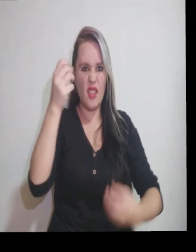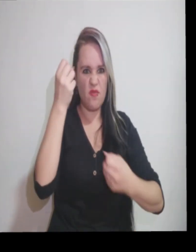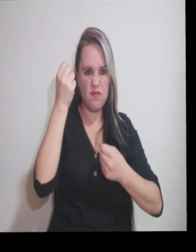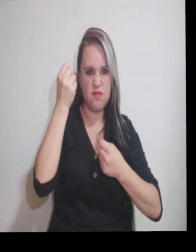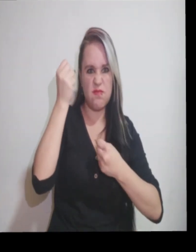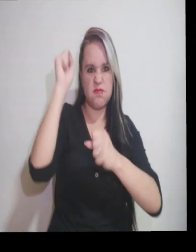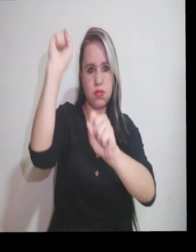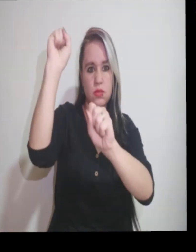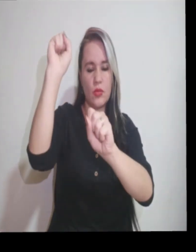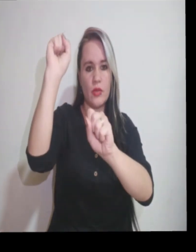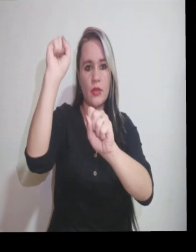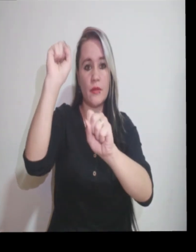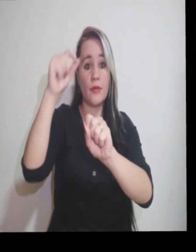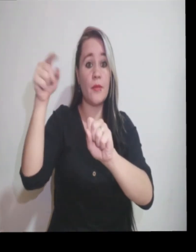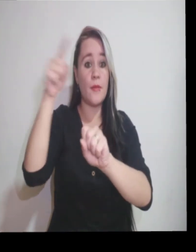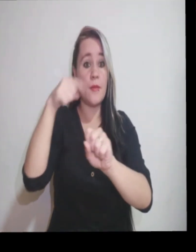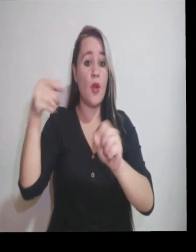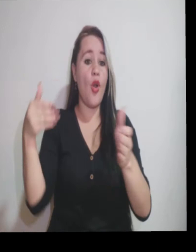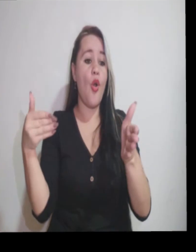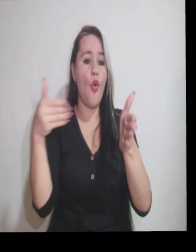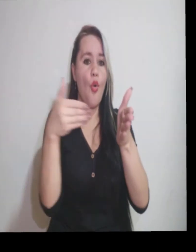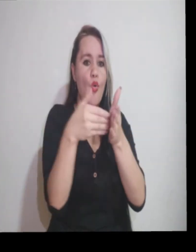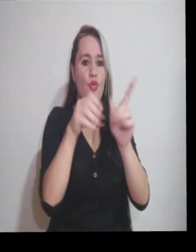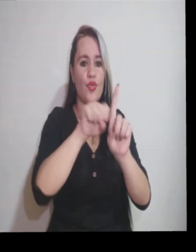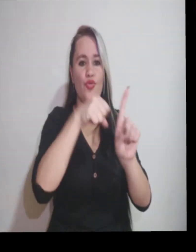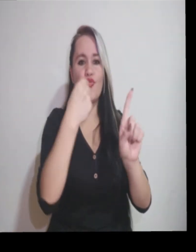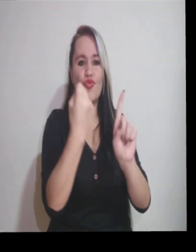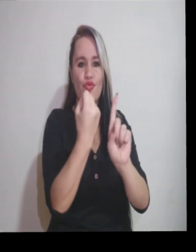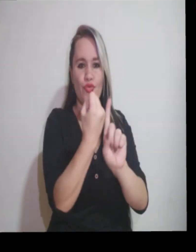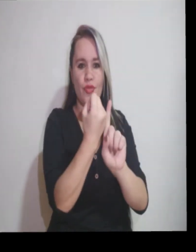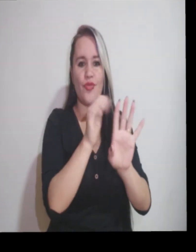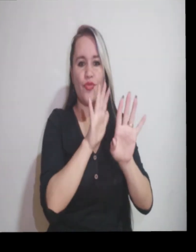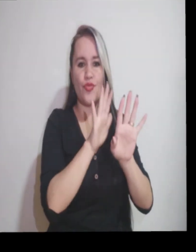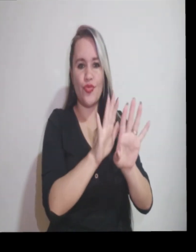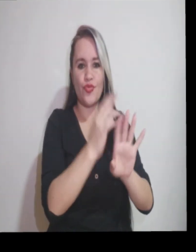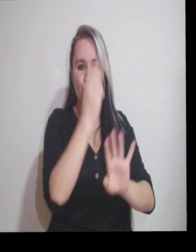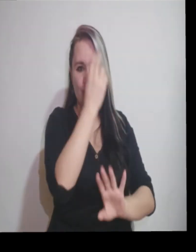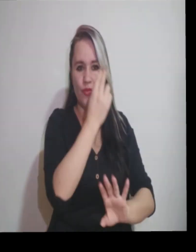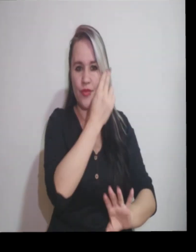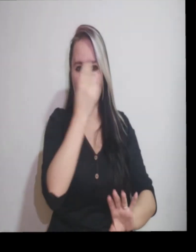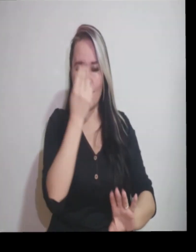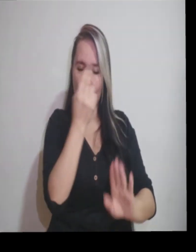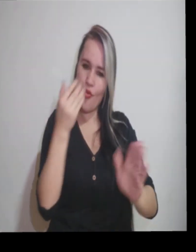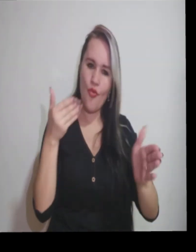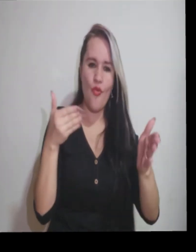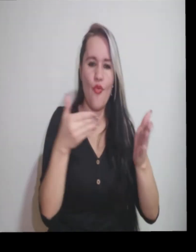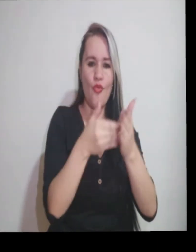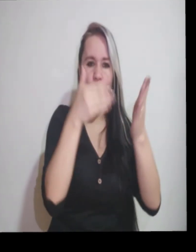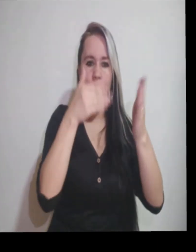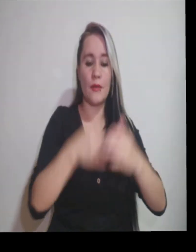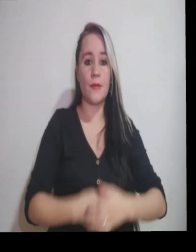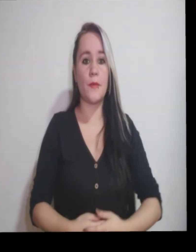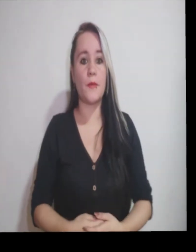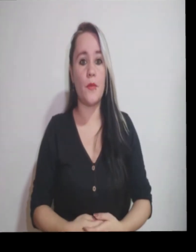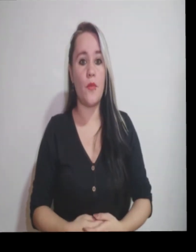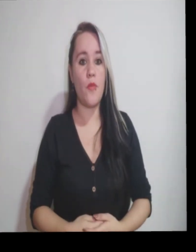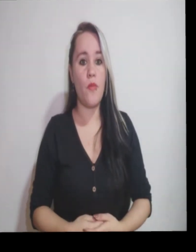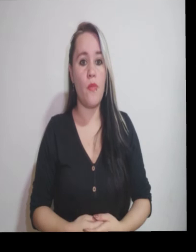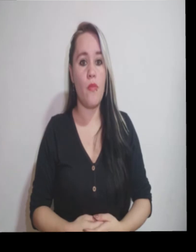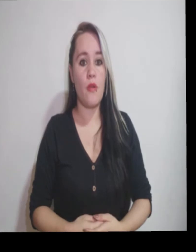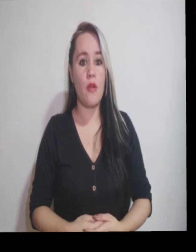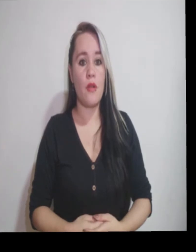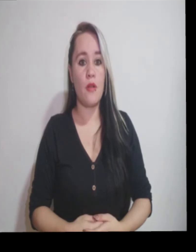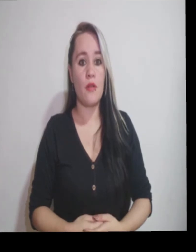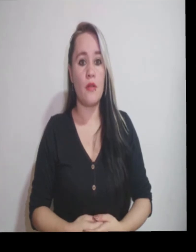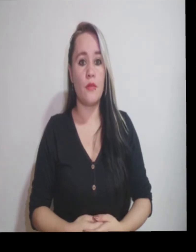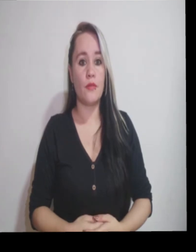La Revolución Francesa rompe con una sociedad homogénea en lo